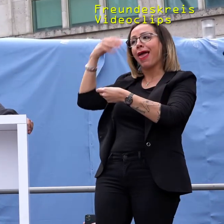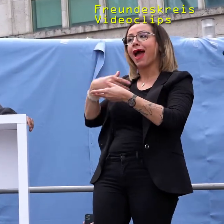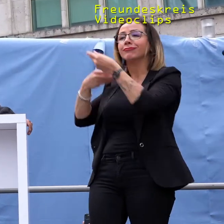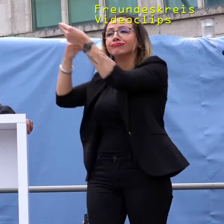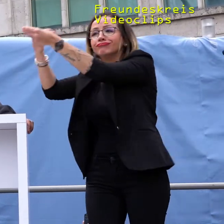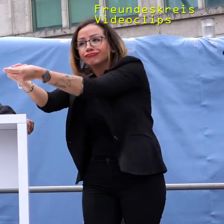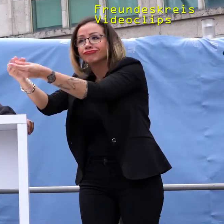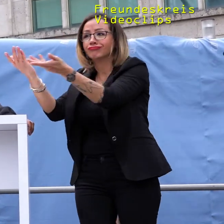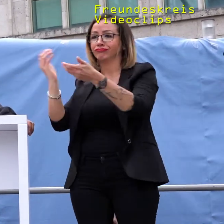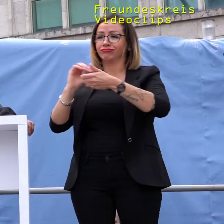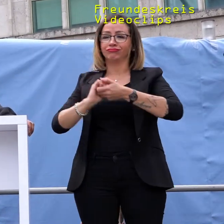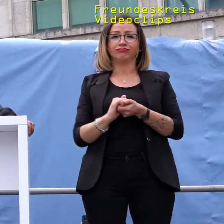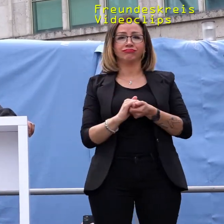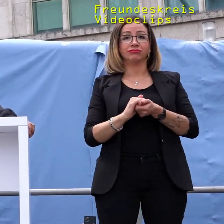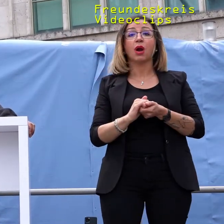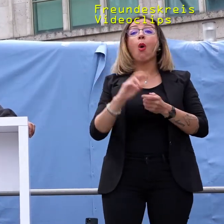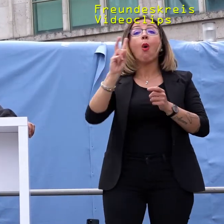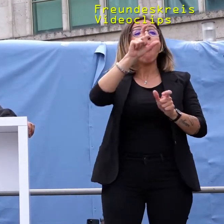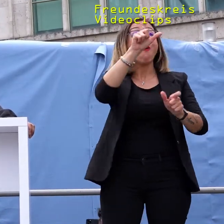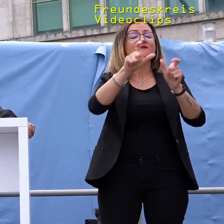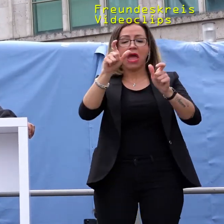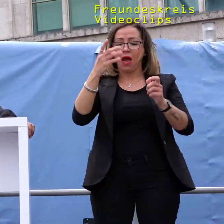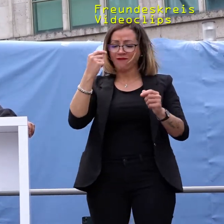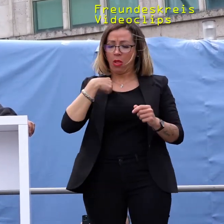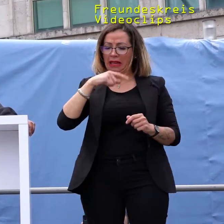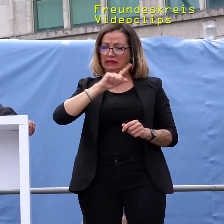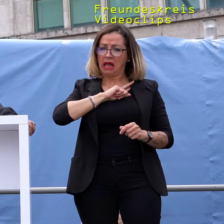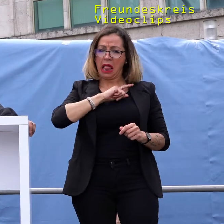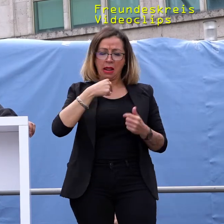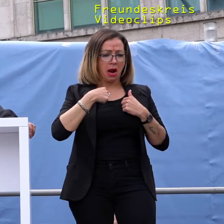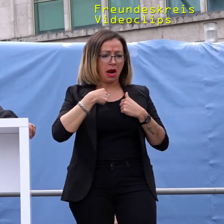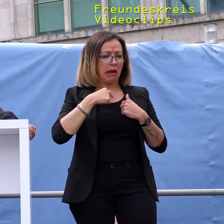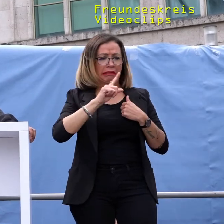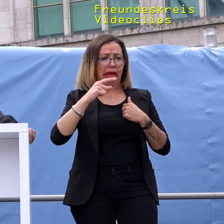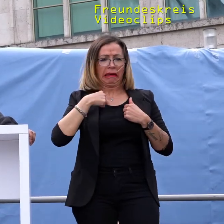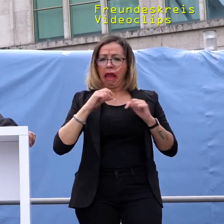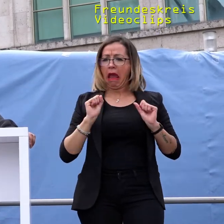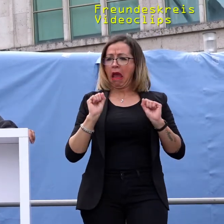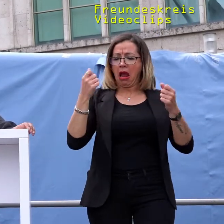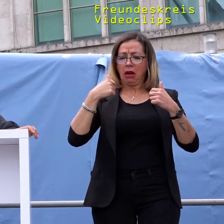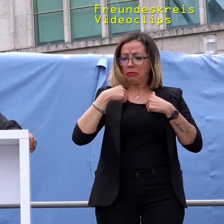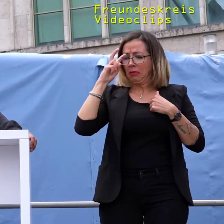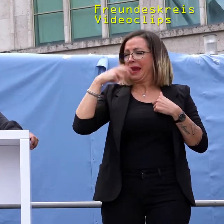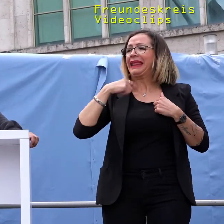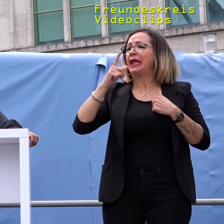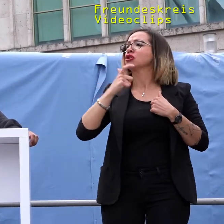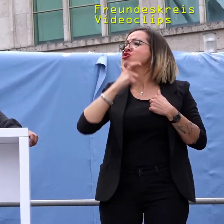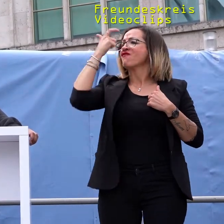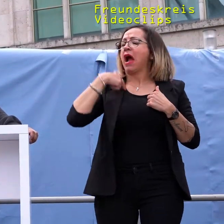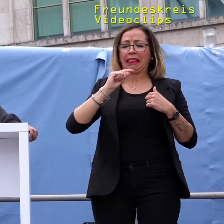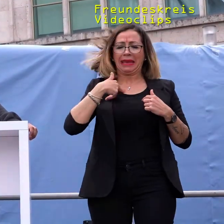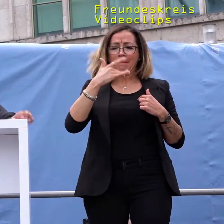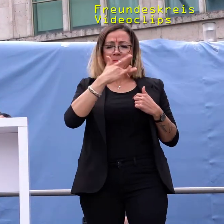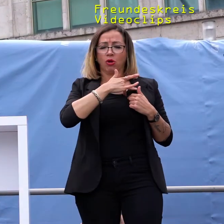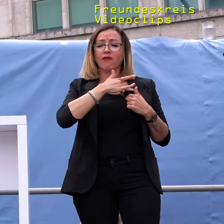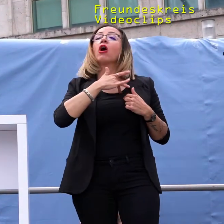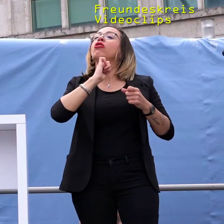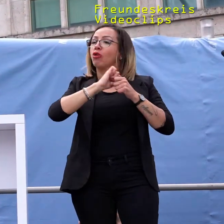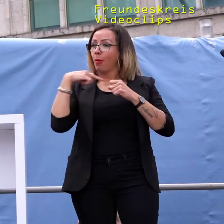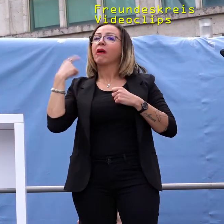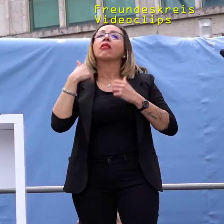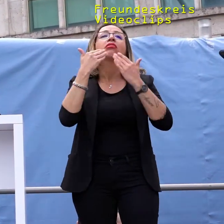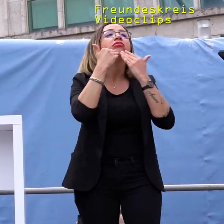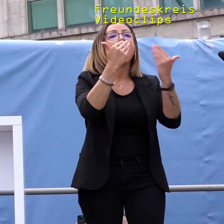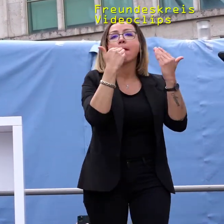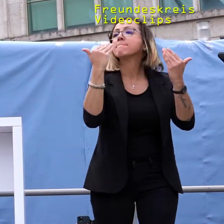Und an alle nicht aktiv Betroffenen unter uns, die Unterstützung bieten wollen. Wir sind euch dankbar. Doch genauso wie